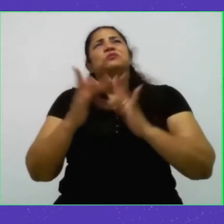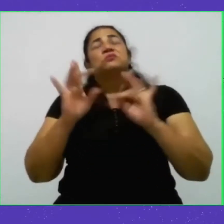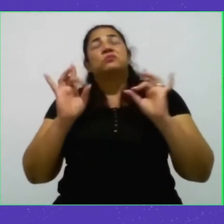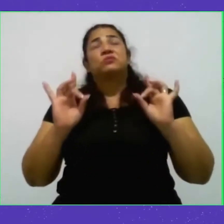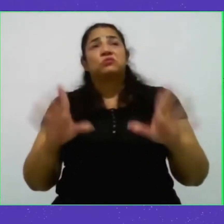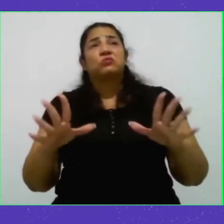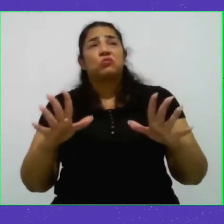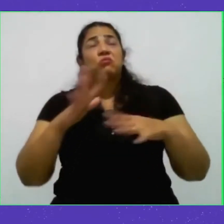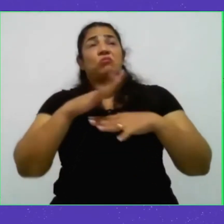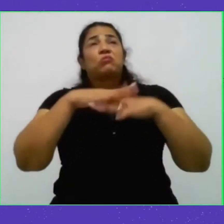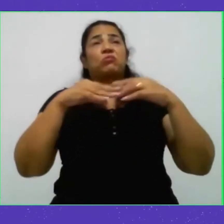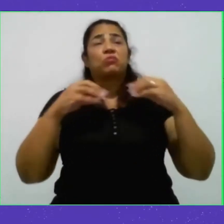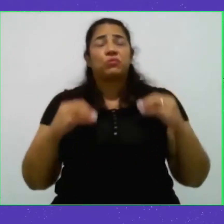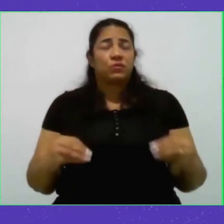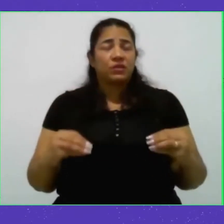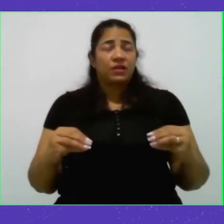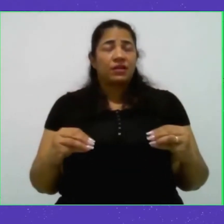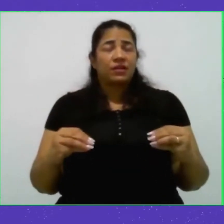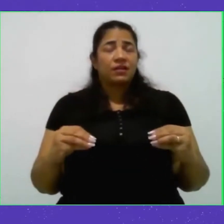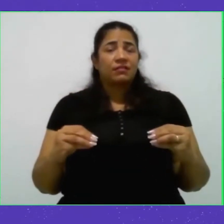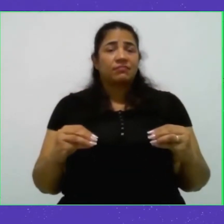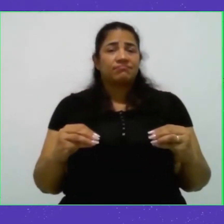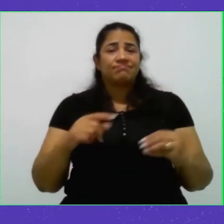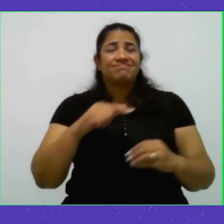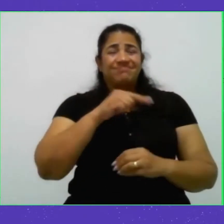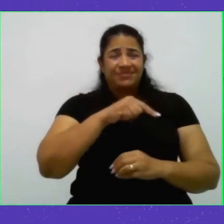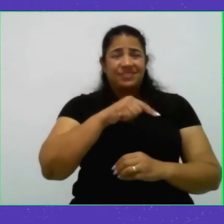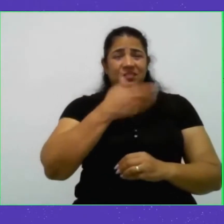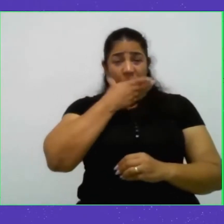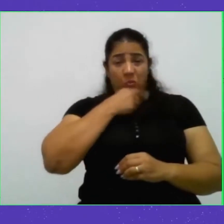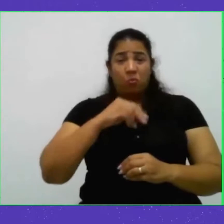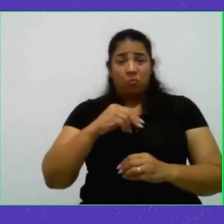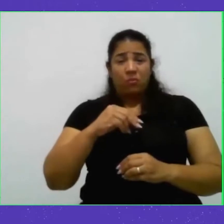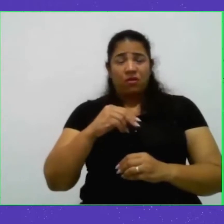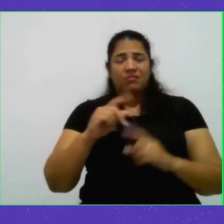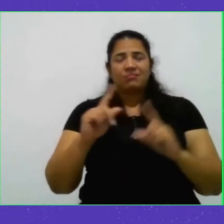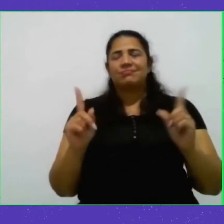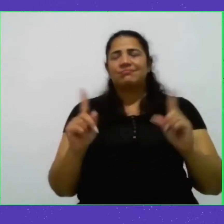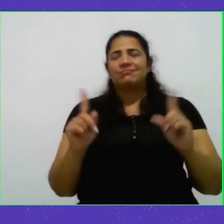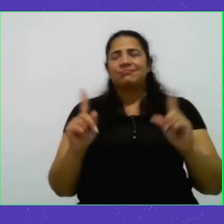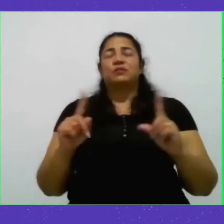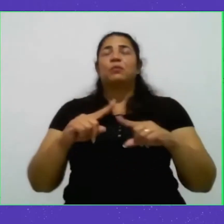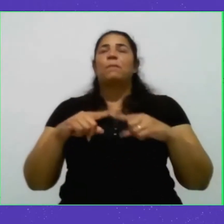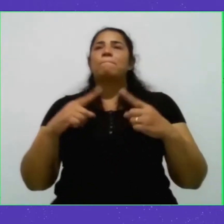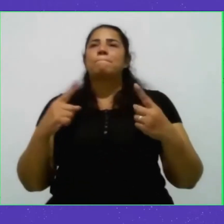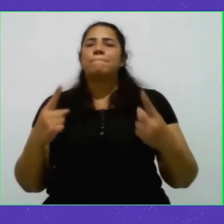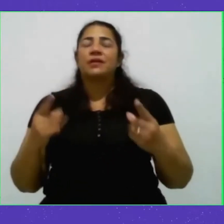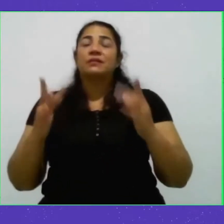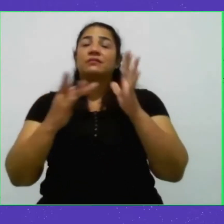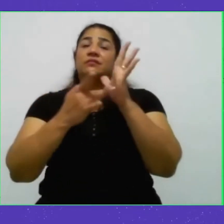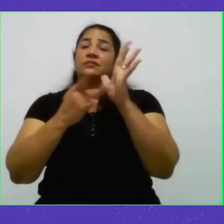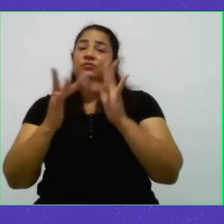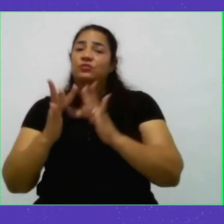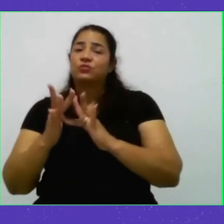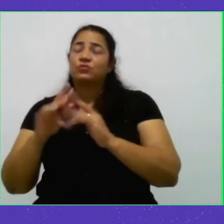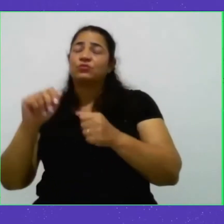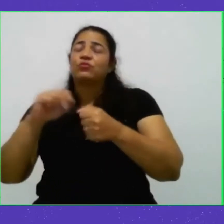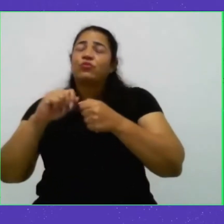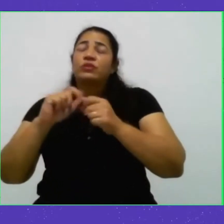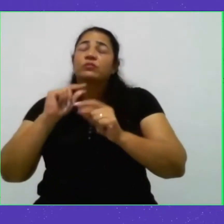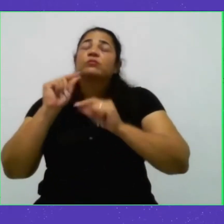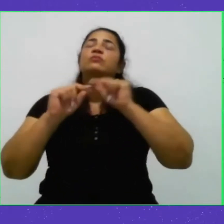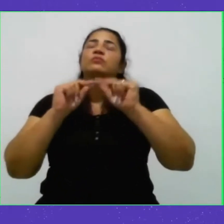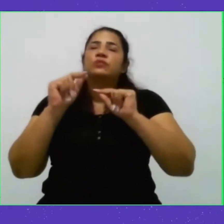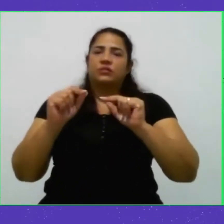embora e continuar pecando, talvez até mais. O Senhor falou: estão perdoados os teus pecados. Todo mundo ficou